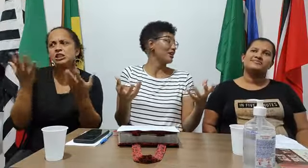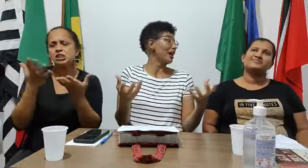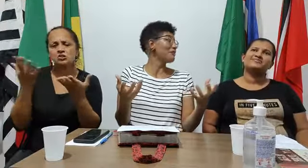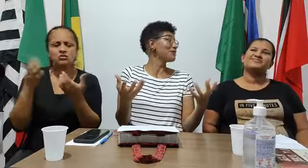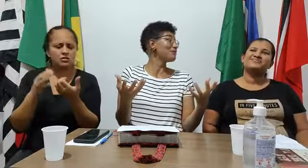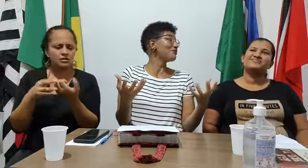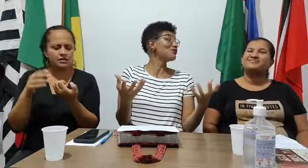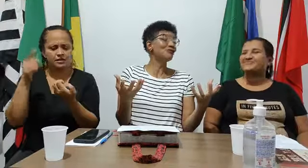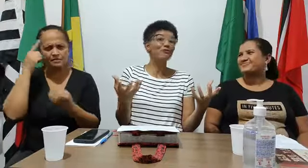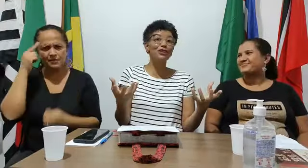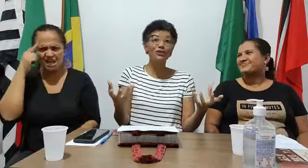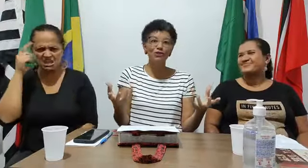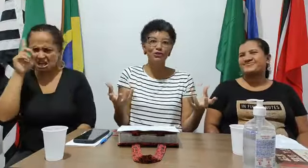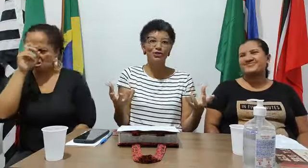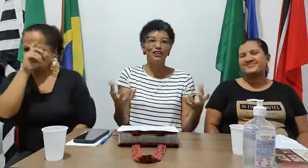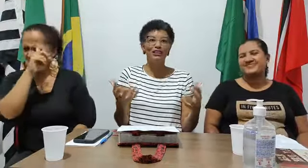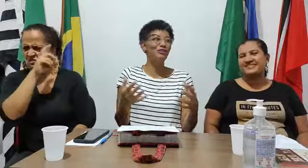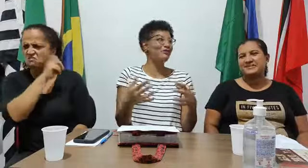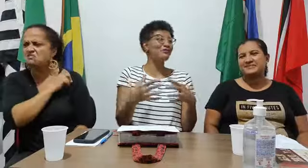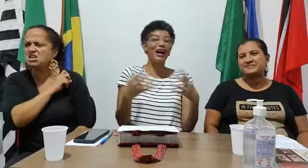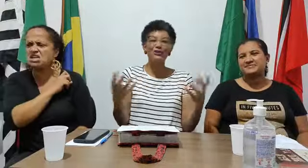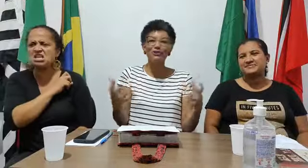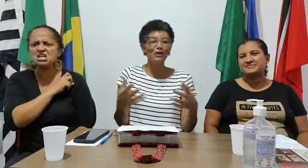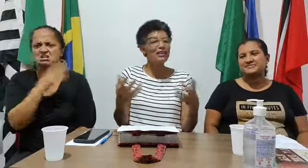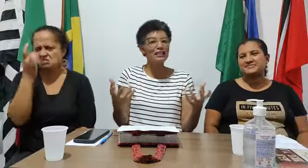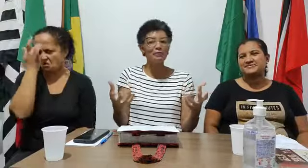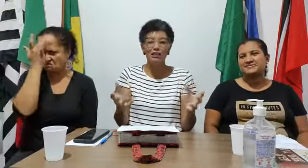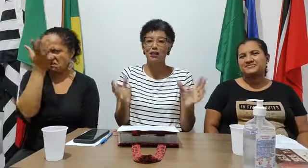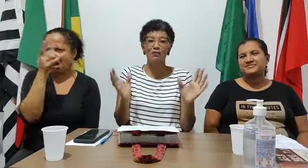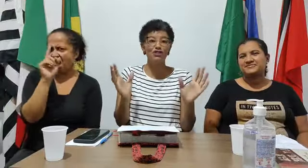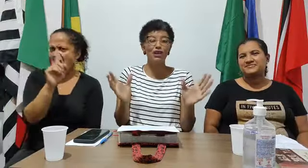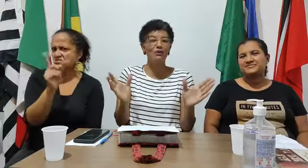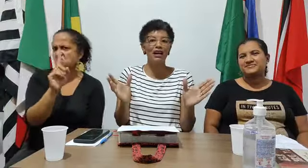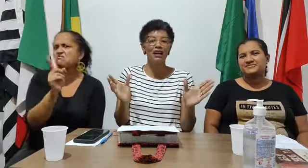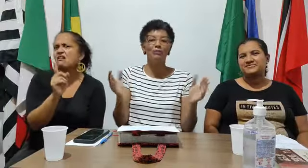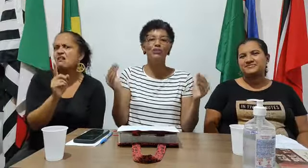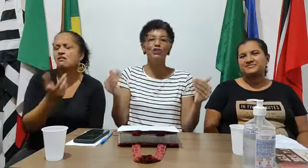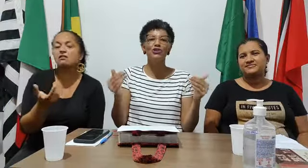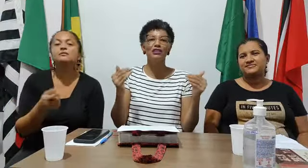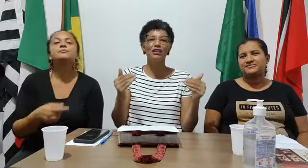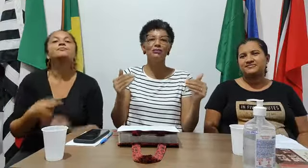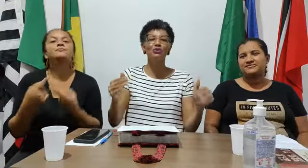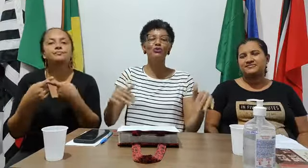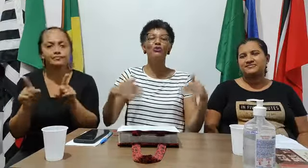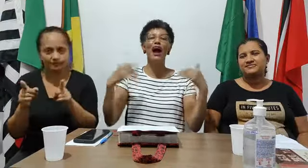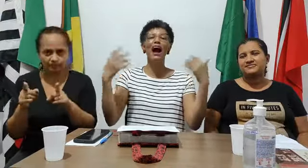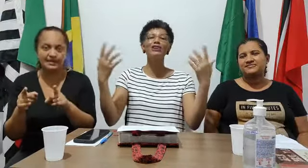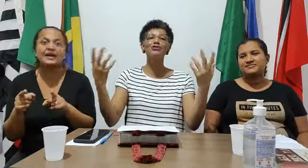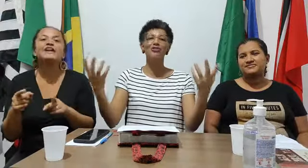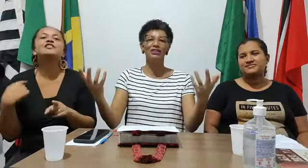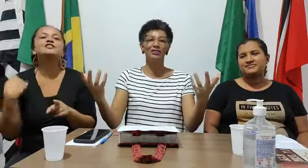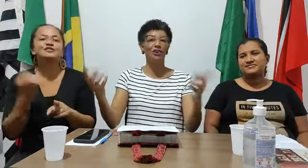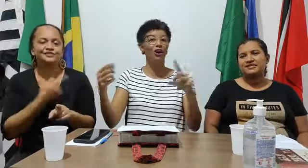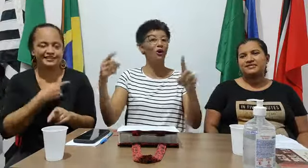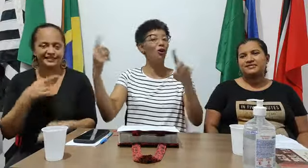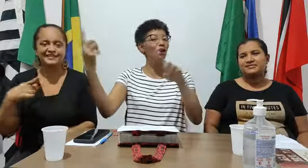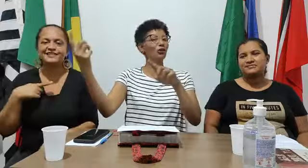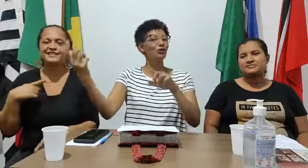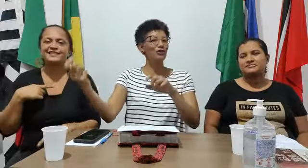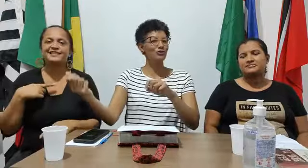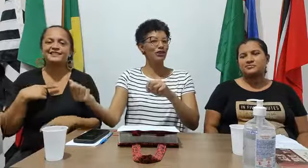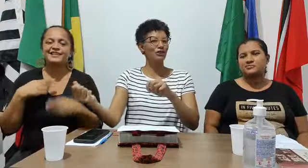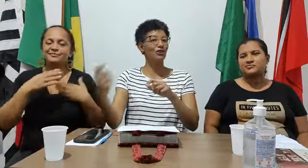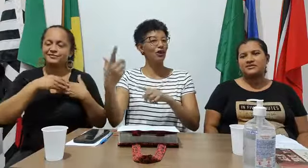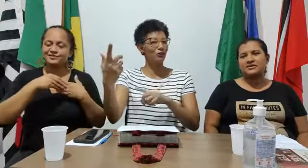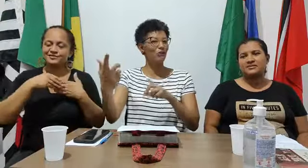Zenaide, mas é muito difícil, não é fácil, não é simples, realmente não é. Por isso que nós temos um ajudador,